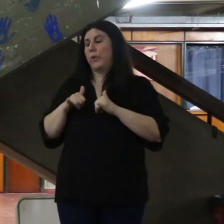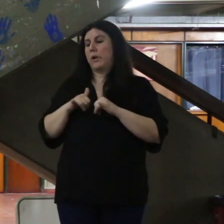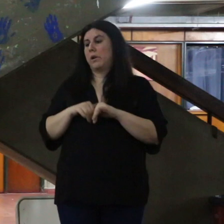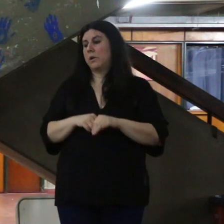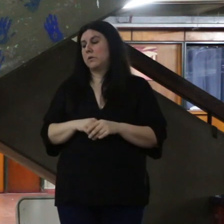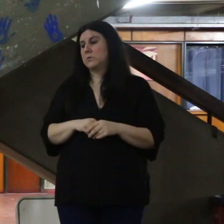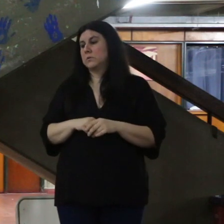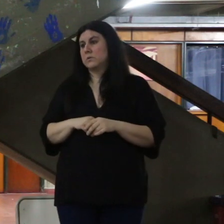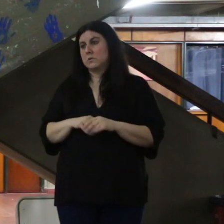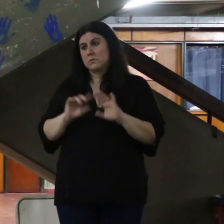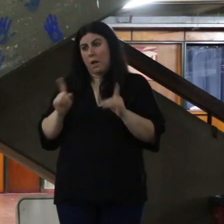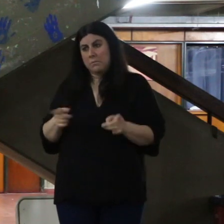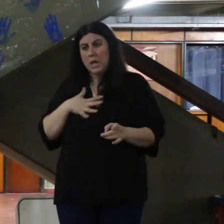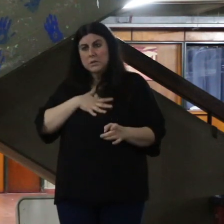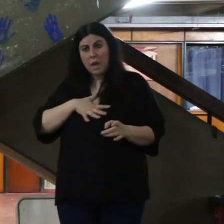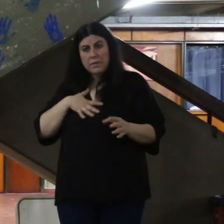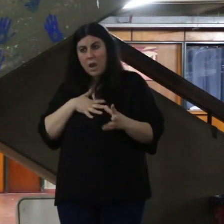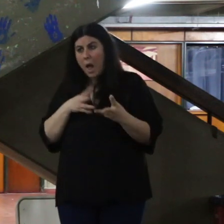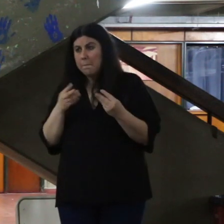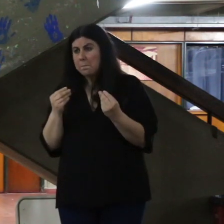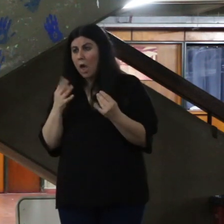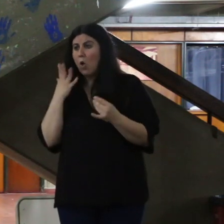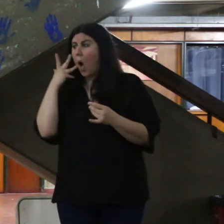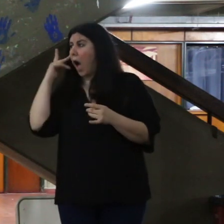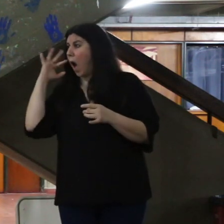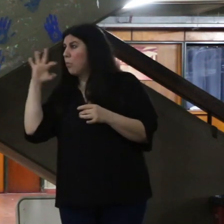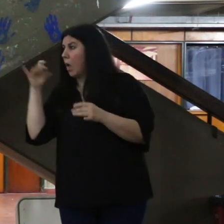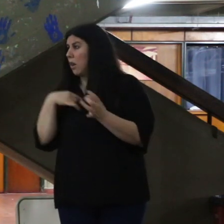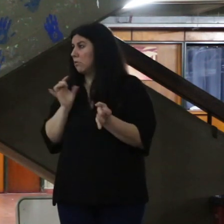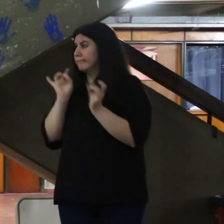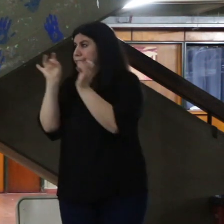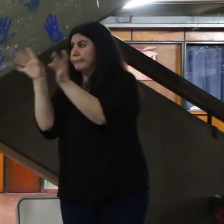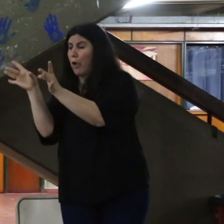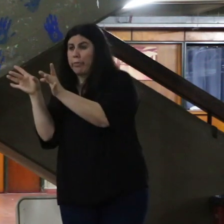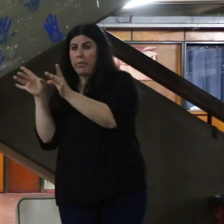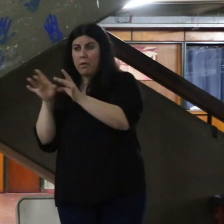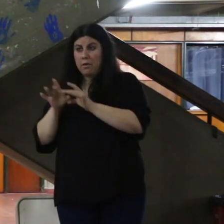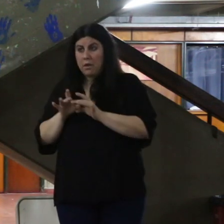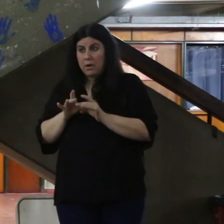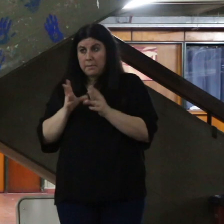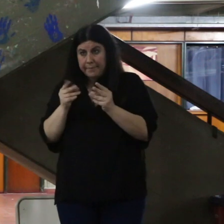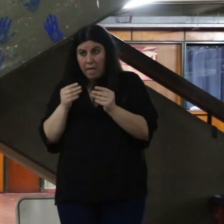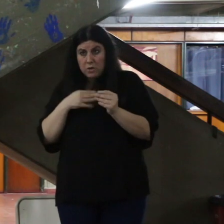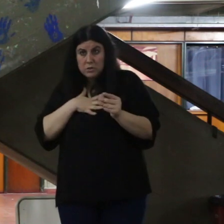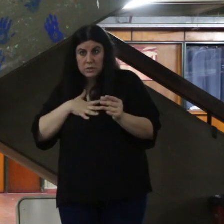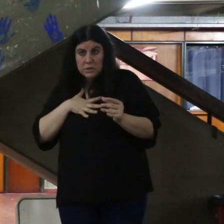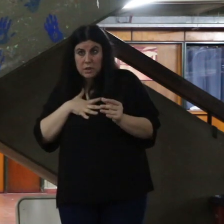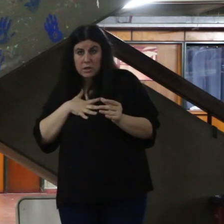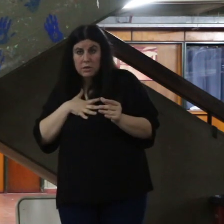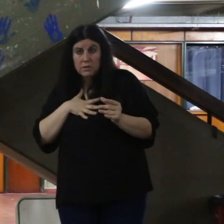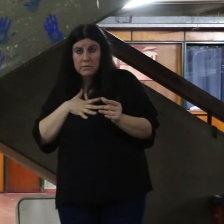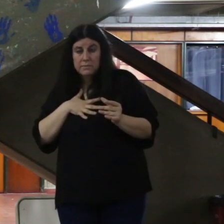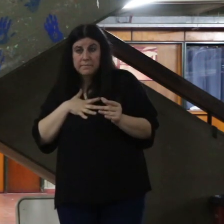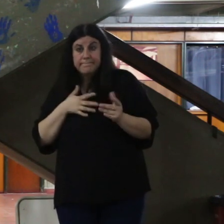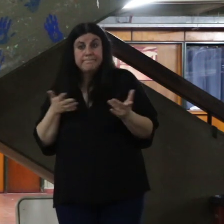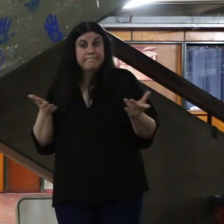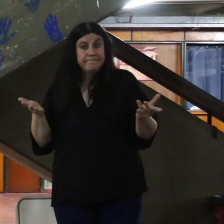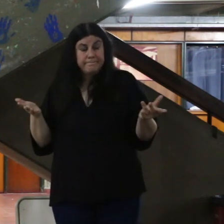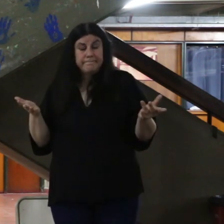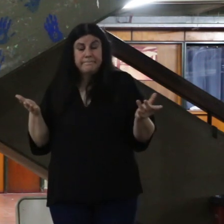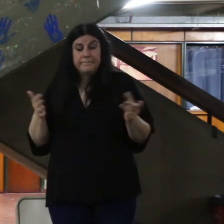¿sí?, tenían miedo de contagiar a sus abuelos o a sus abuelas, ¿no? Y por